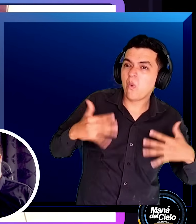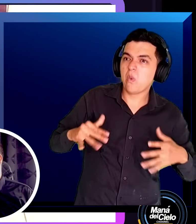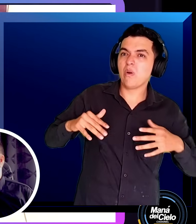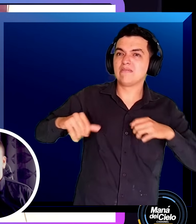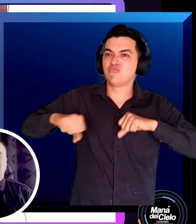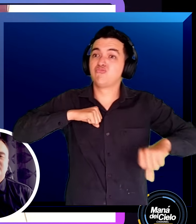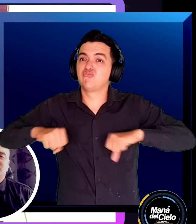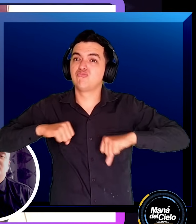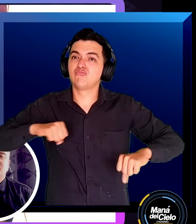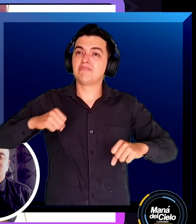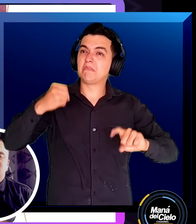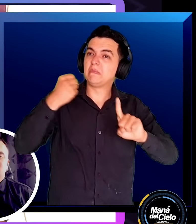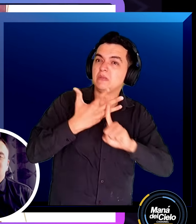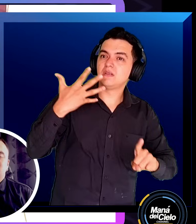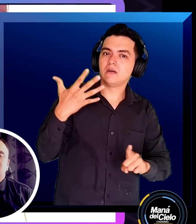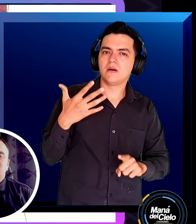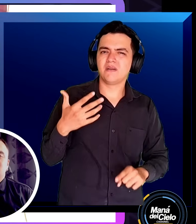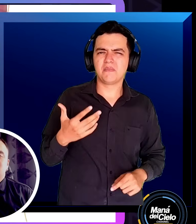perdidos.